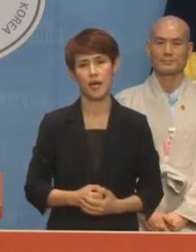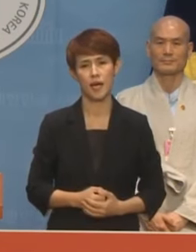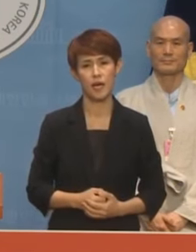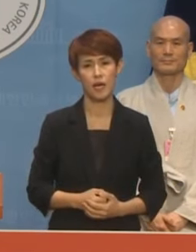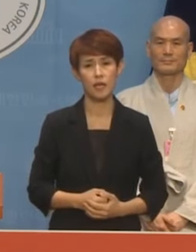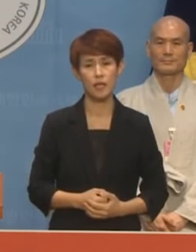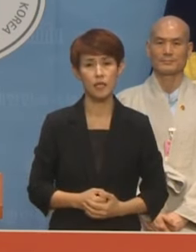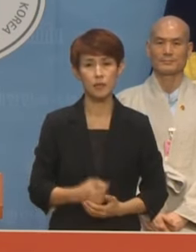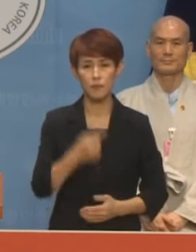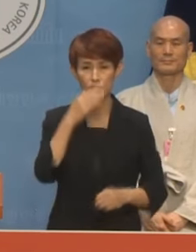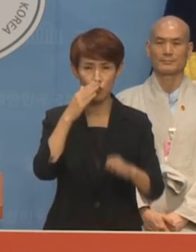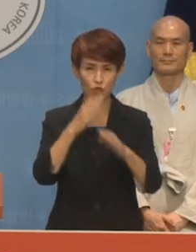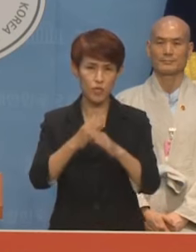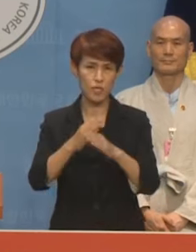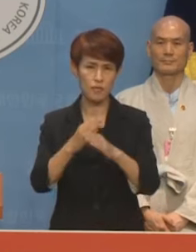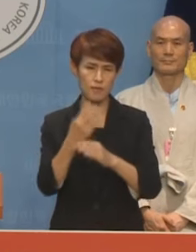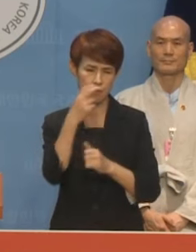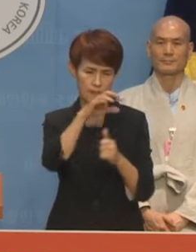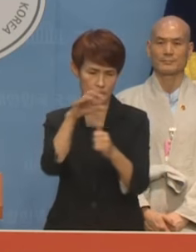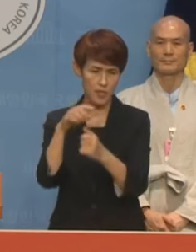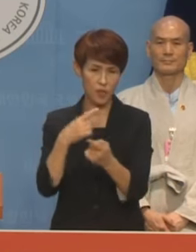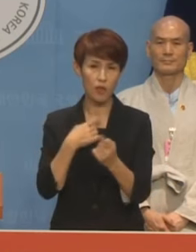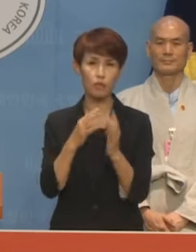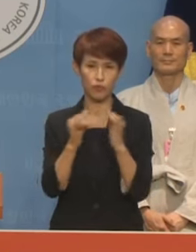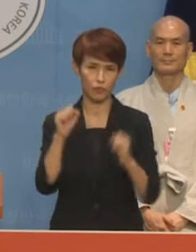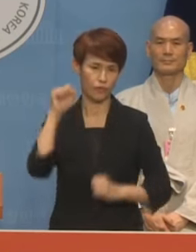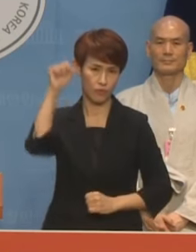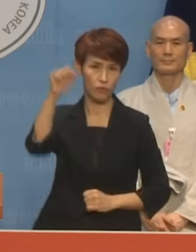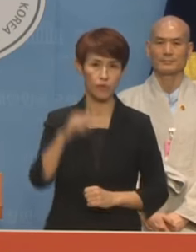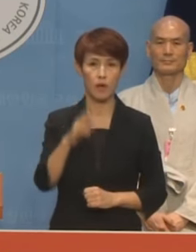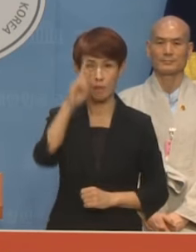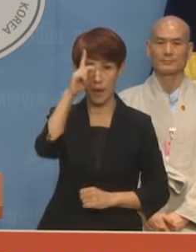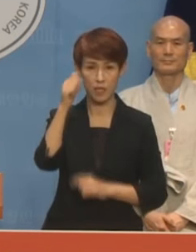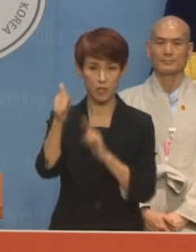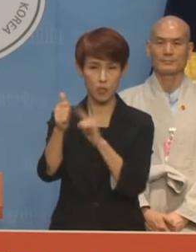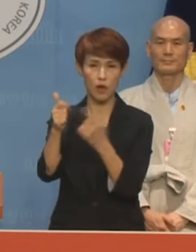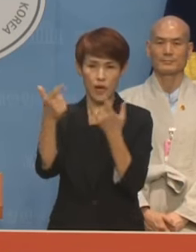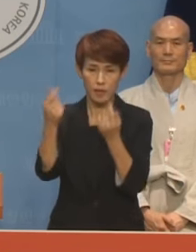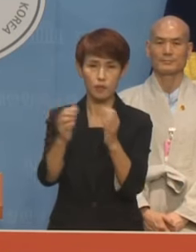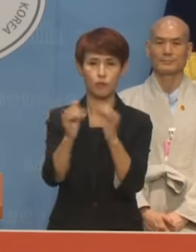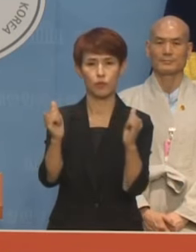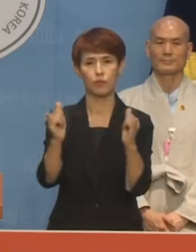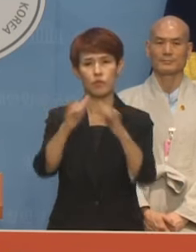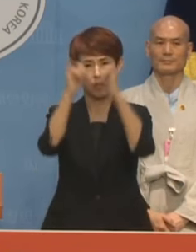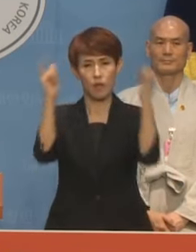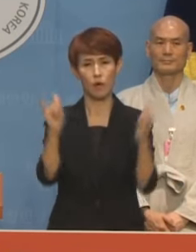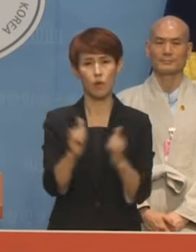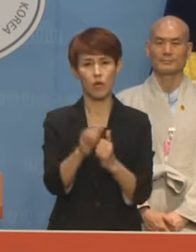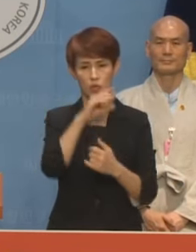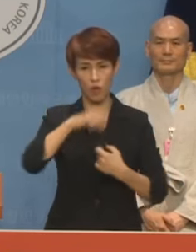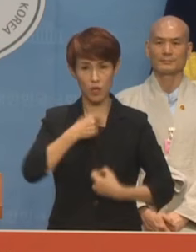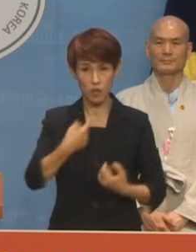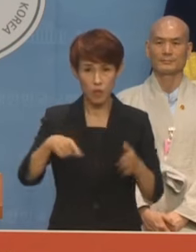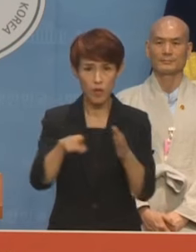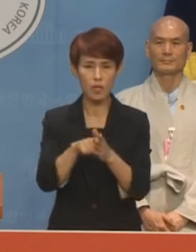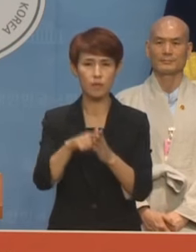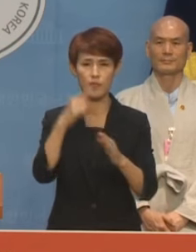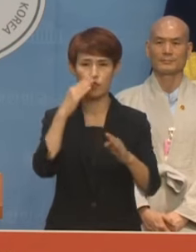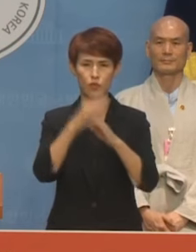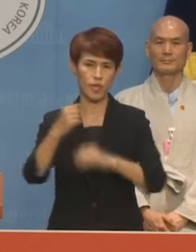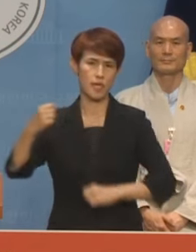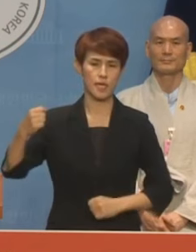그들이 민주주의를 지켰습니다. 제2의 박정훈 대령은 사회정의를 지키는 민주주의의 힘입니다.